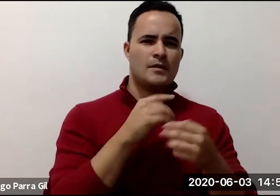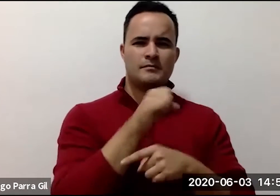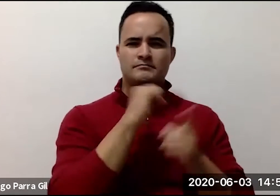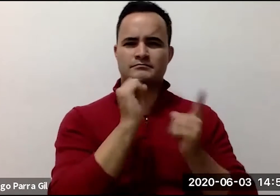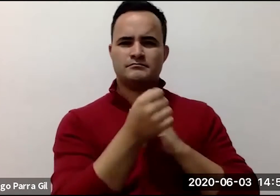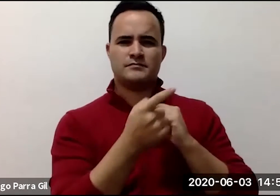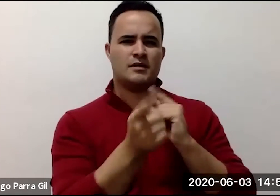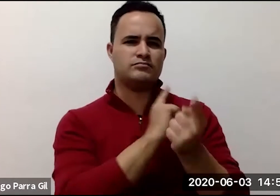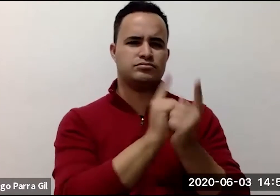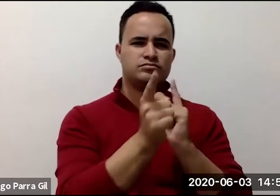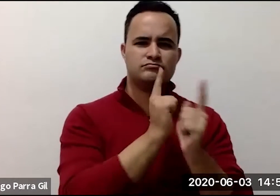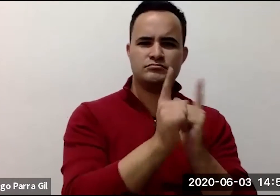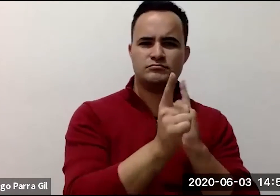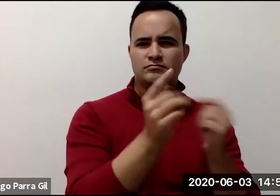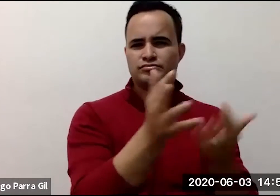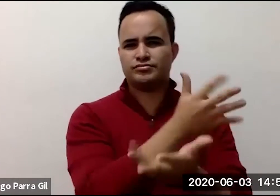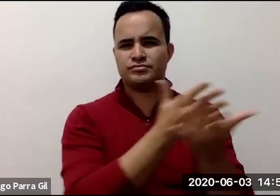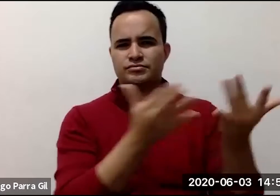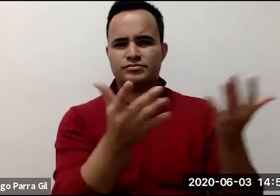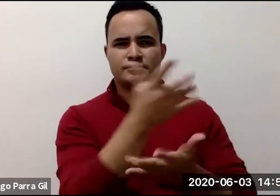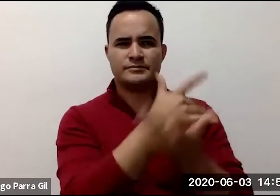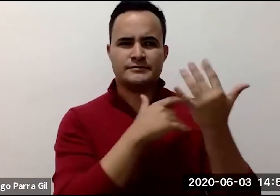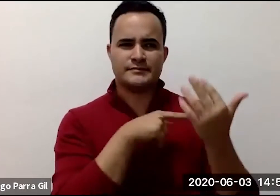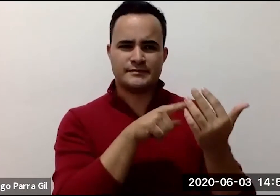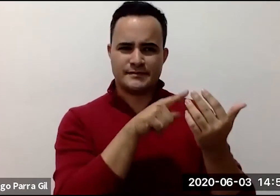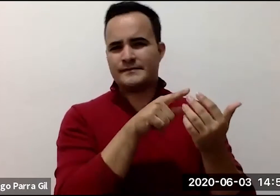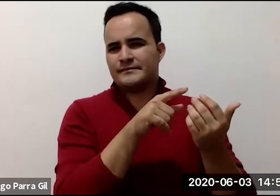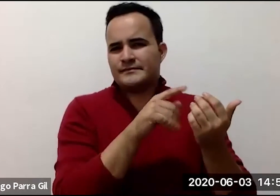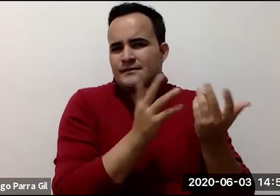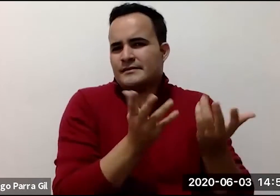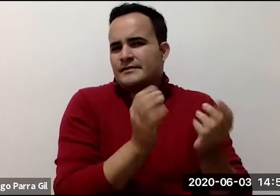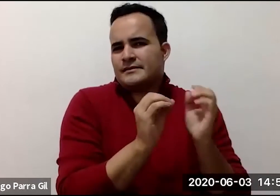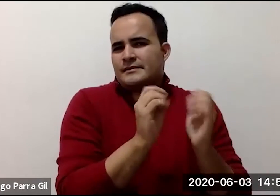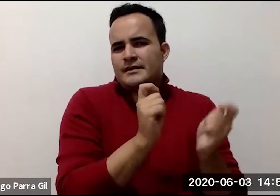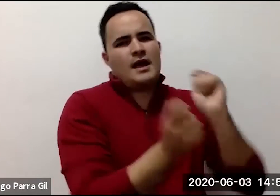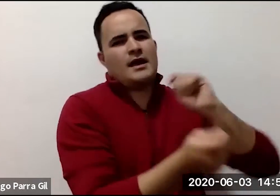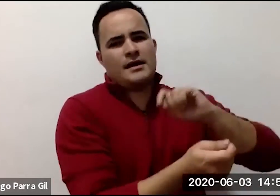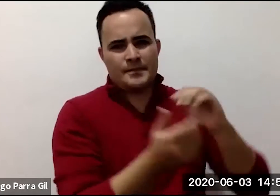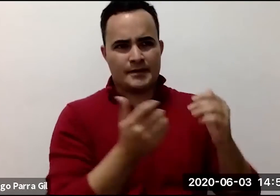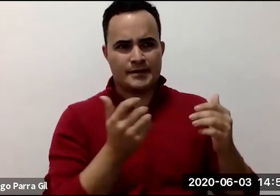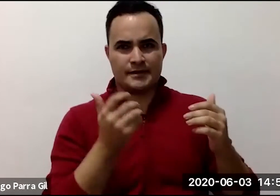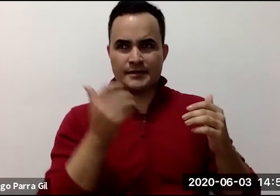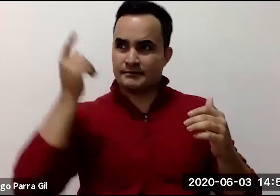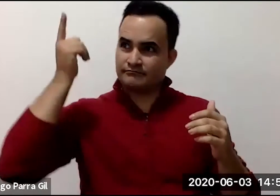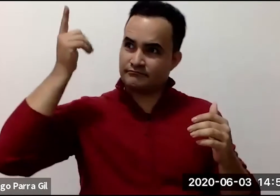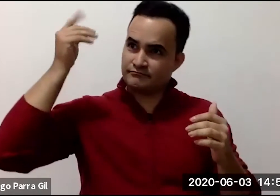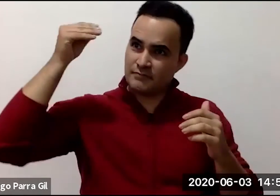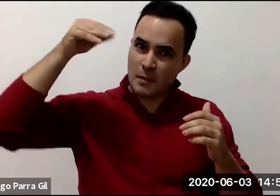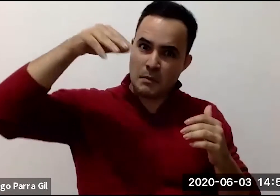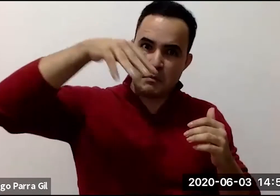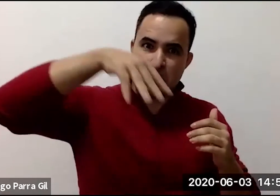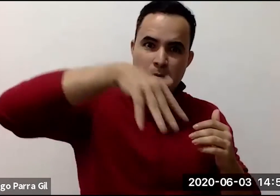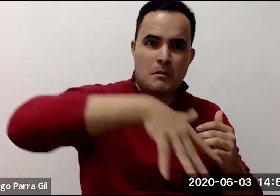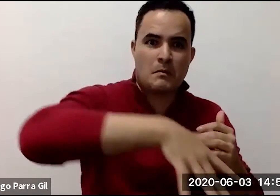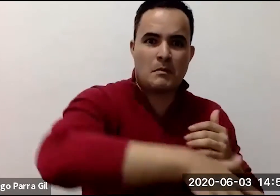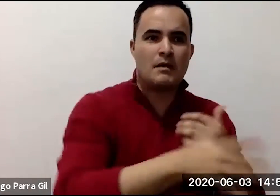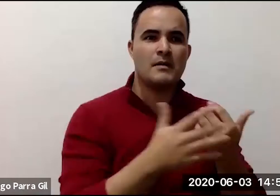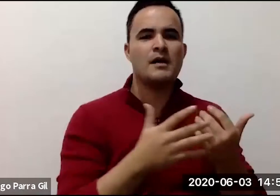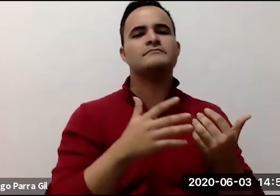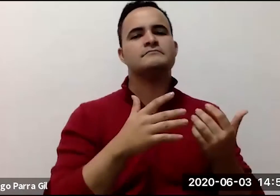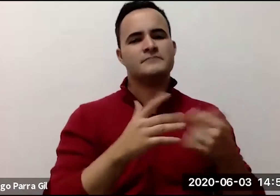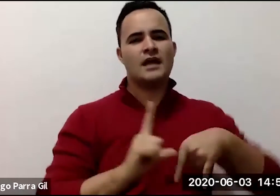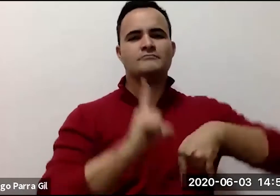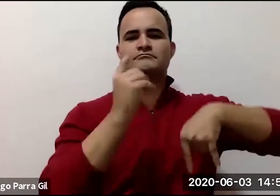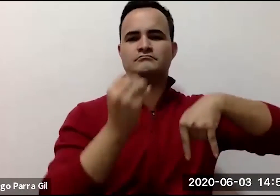que se empiezan a delinear o reconfiguran una vez que entran las políticas neoliberales, ¿no? Entonces, dentro de